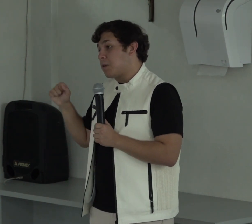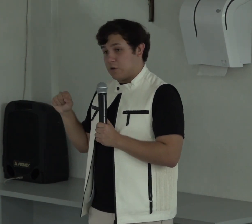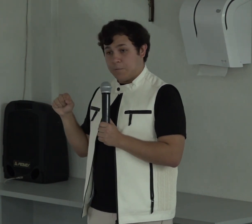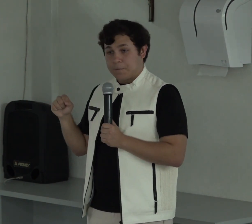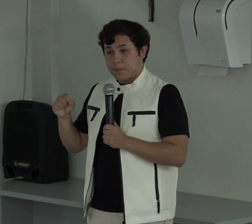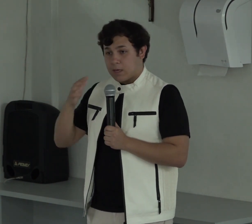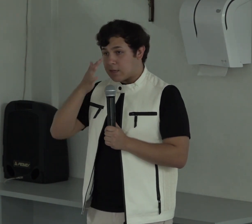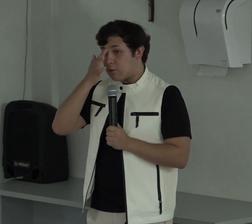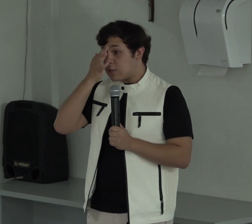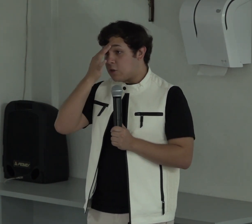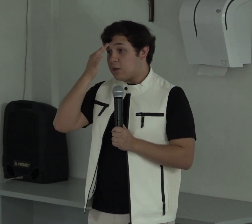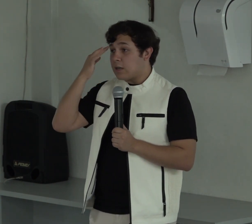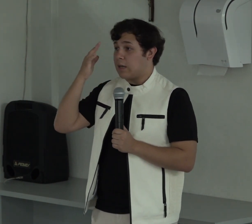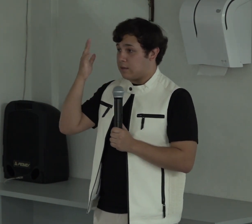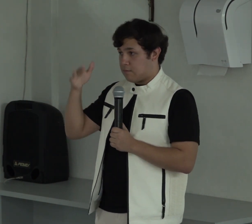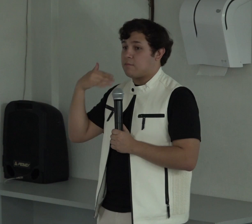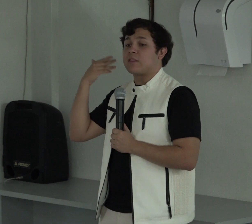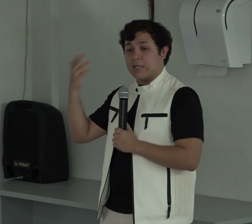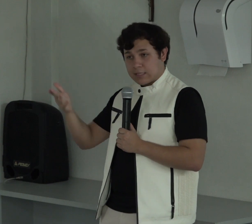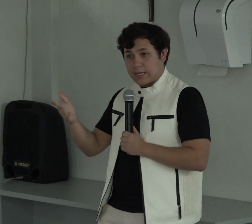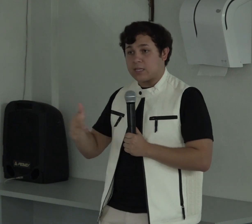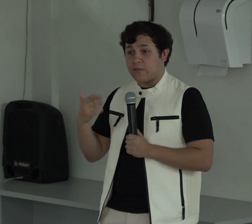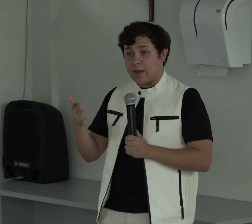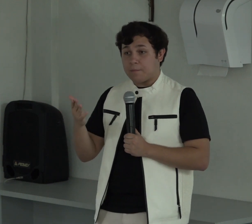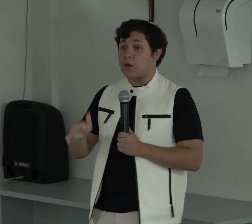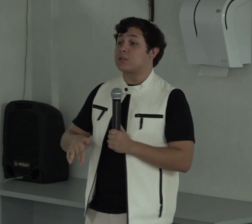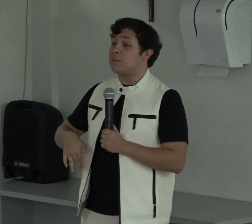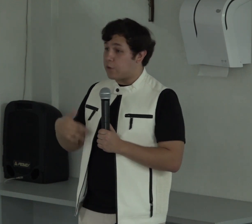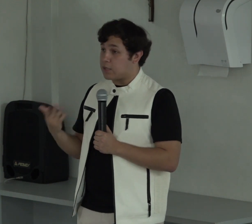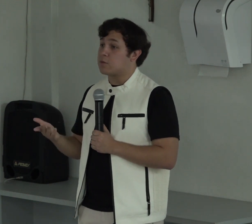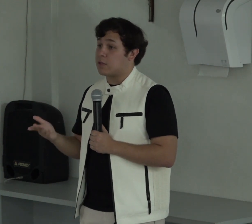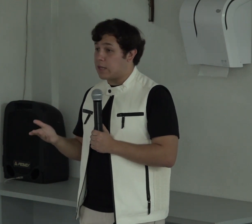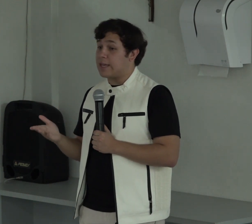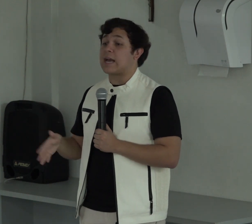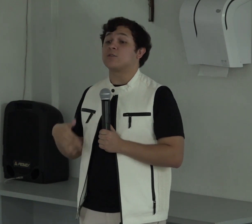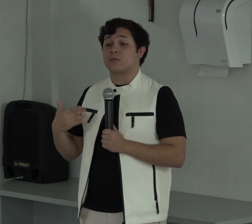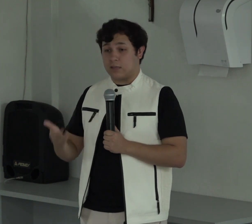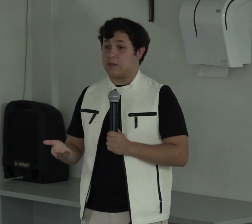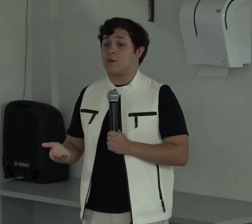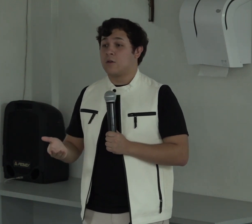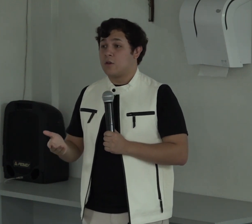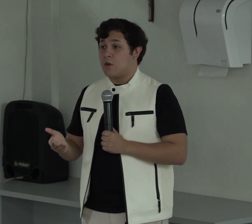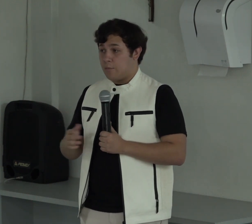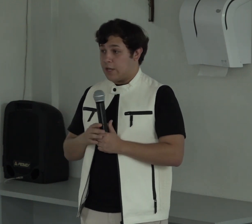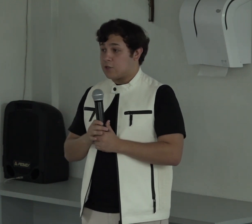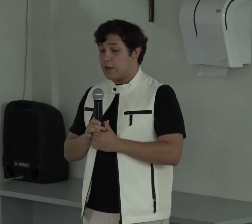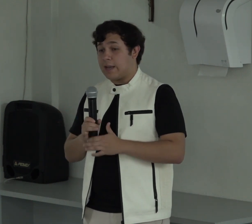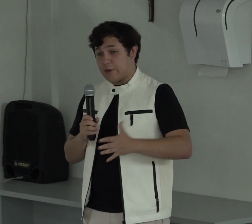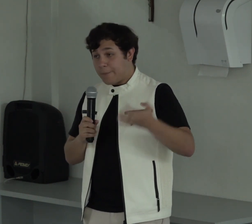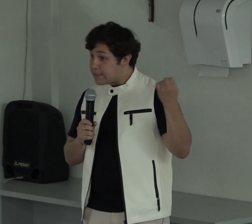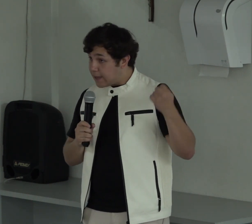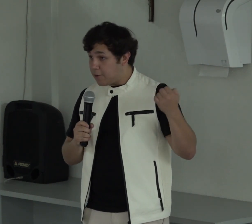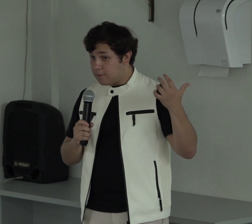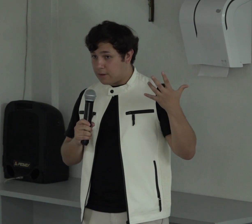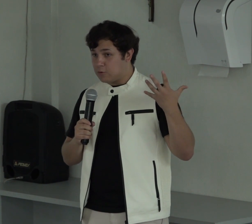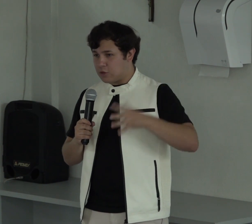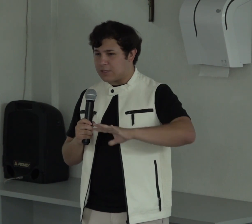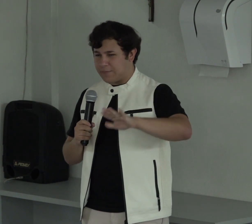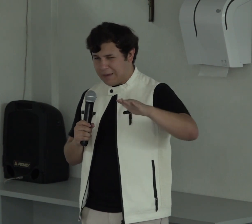¿no? Esta cuestión es triste, es fea, pero sí puede suceder y ha sucedido. Por eso el año pasado, justo en septiembre,